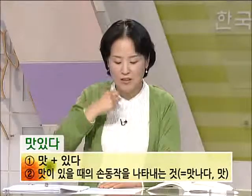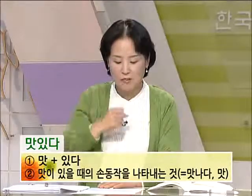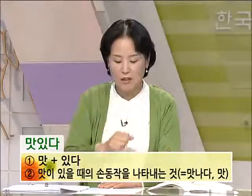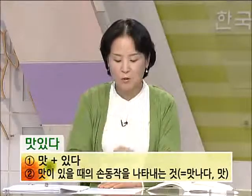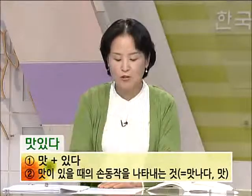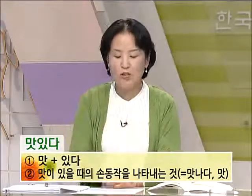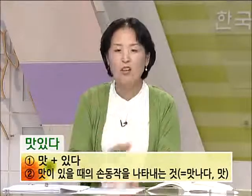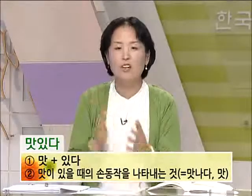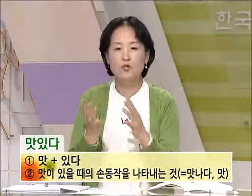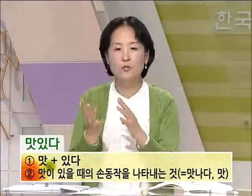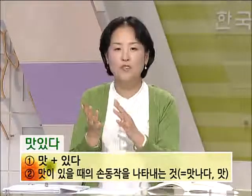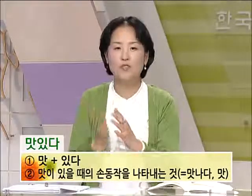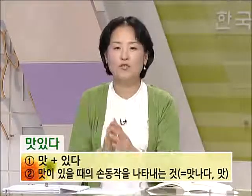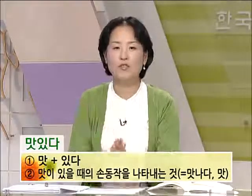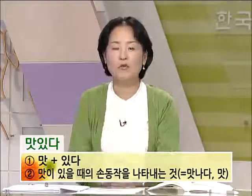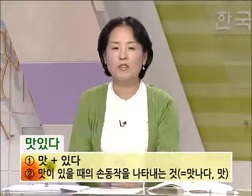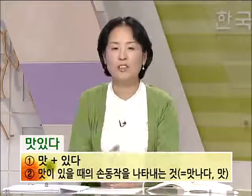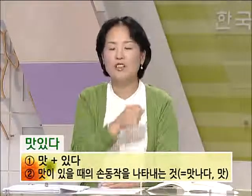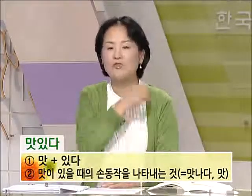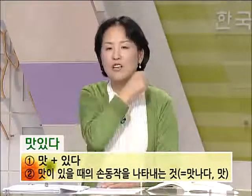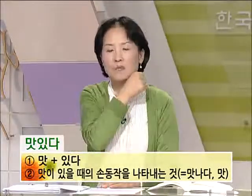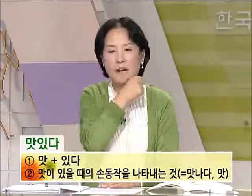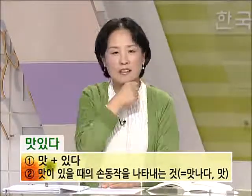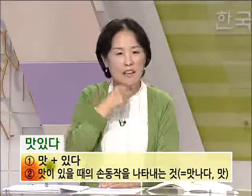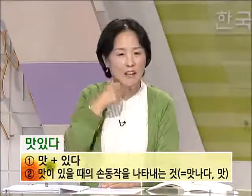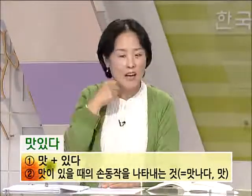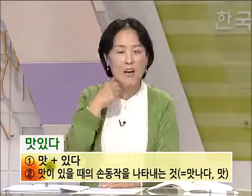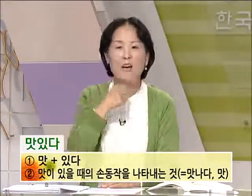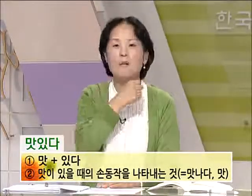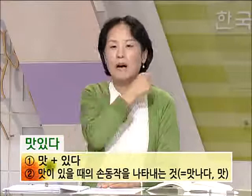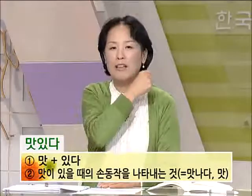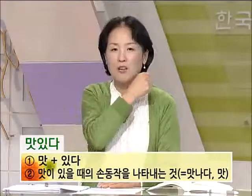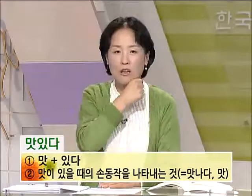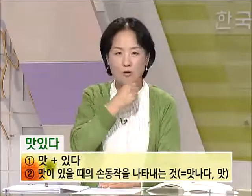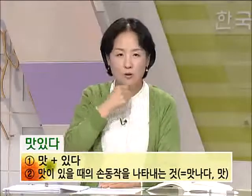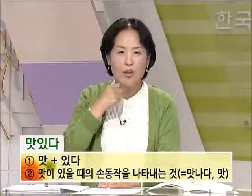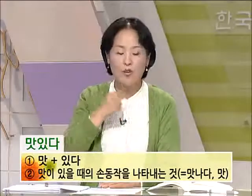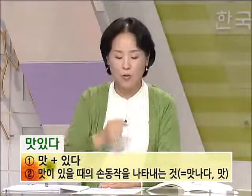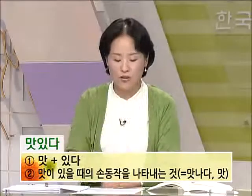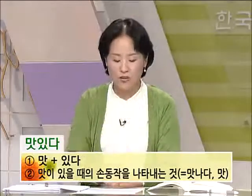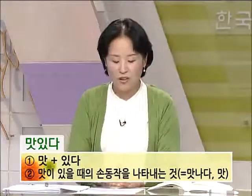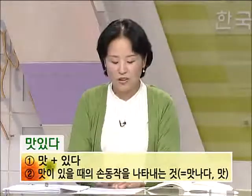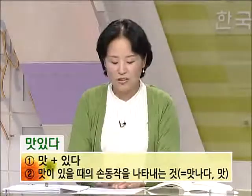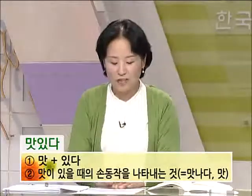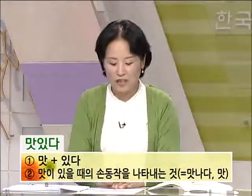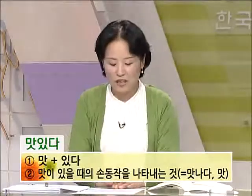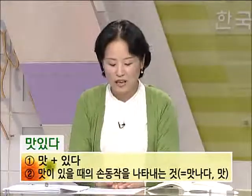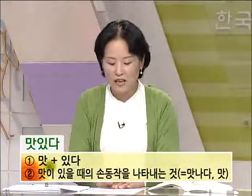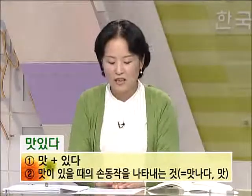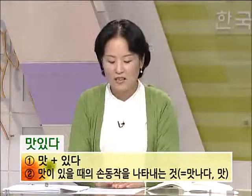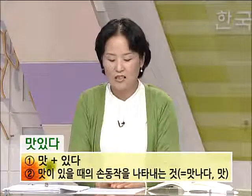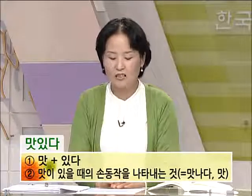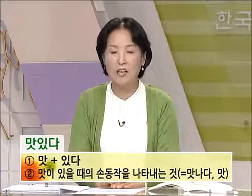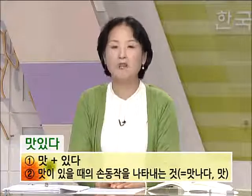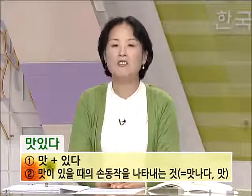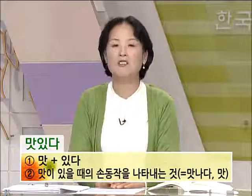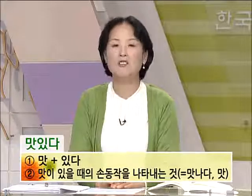되겠습니다. 오늘은 두 번째 수형으로 해볼 텐데 이 수화는 맛나다, 맛과도 동요가 되겠습니다. 자, 그 다음 저는